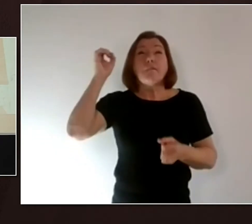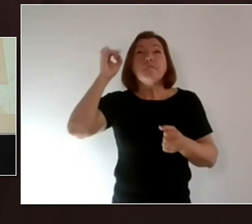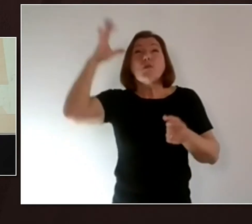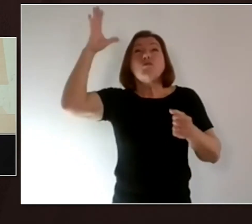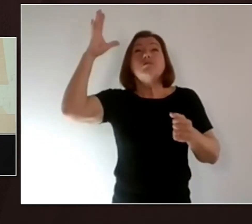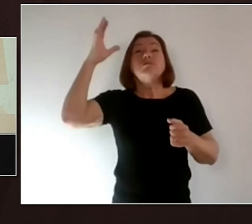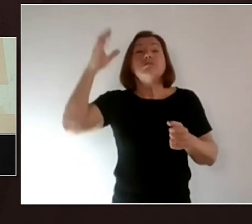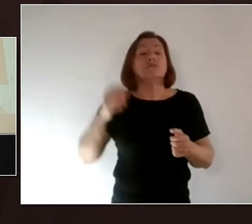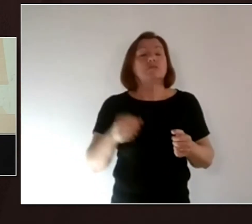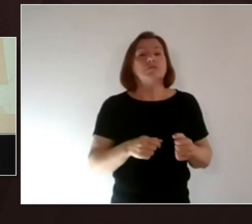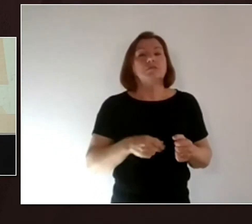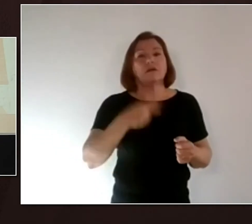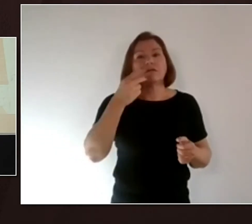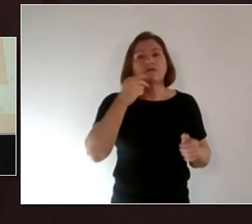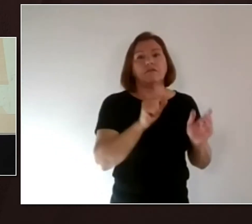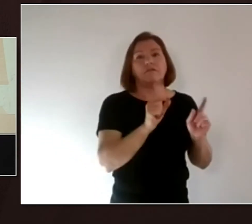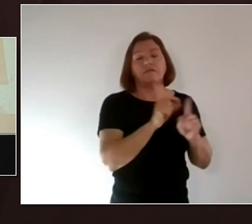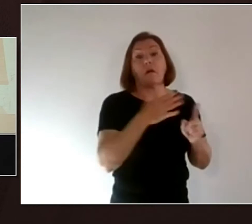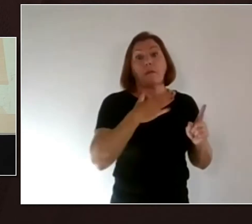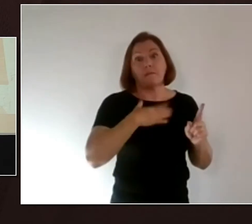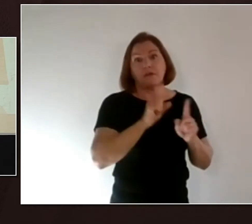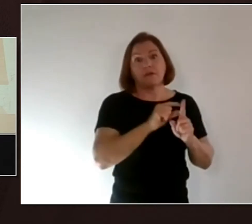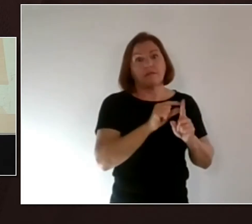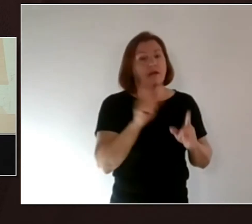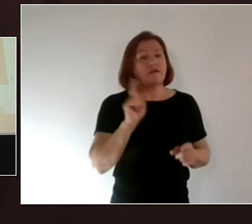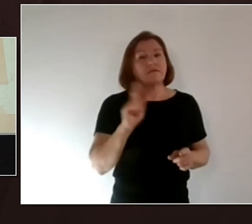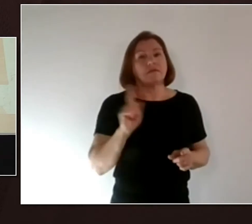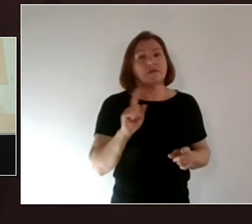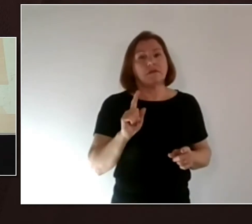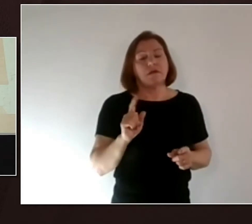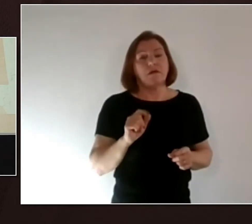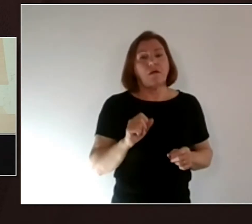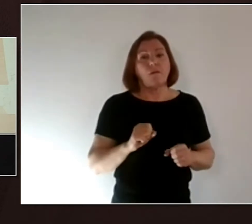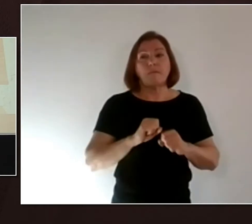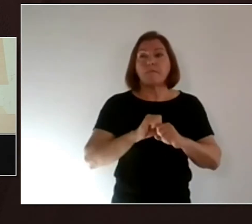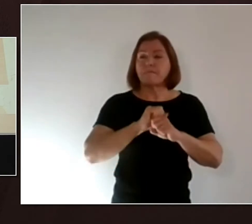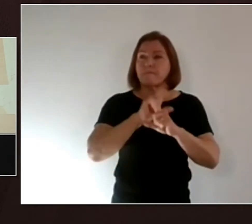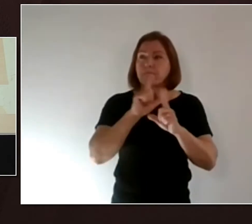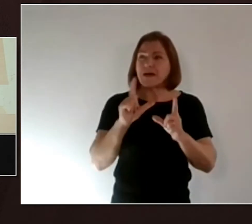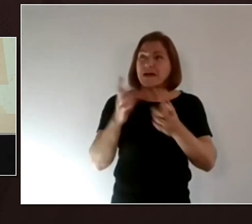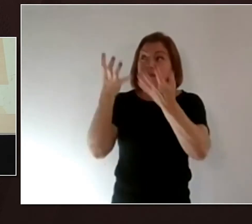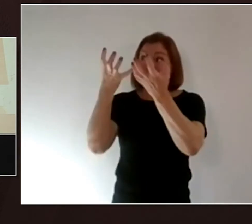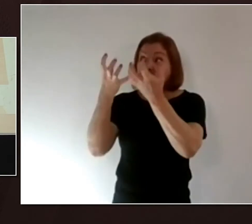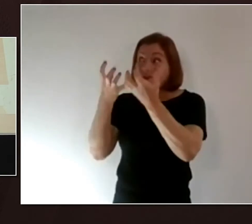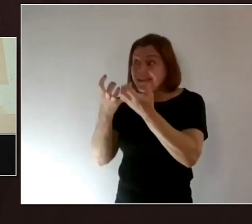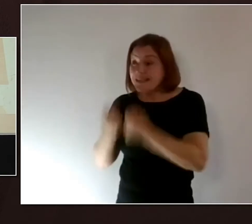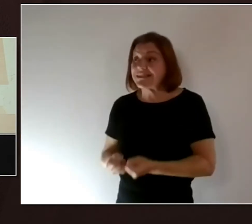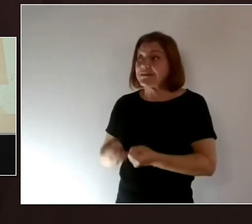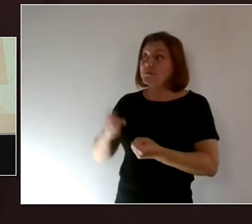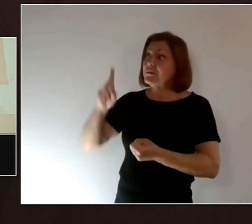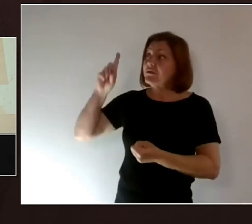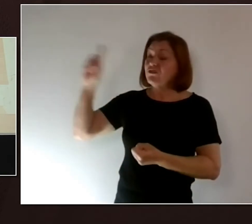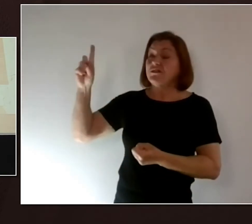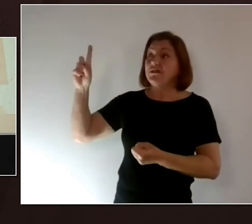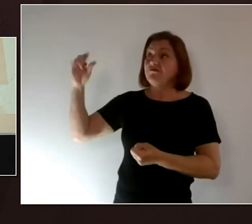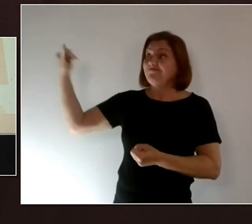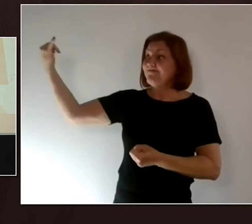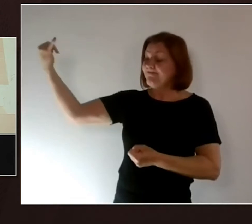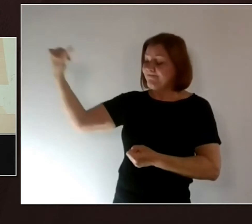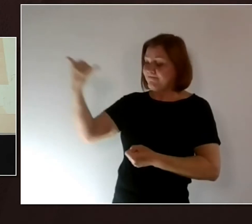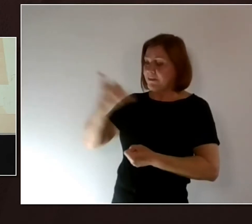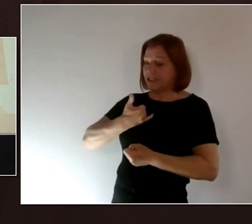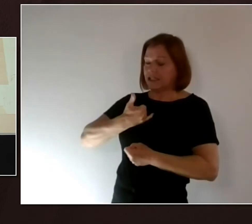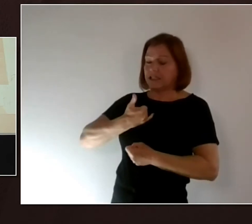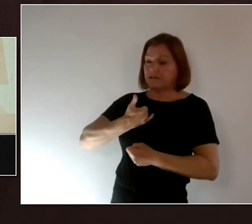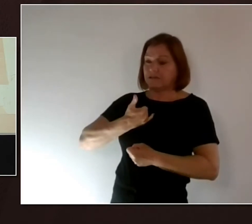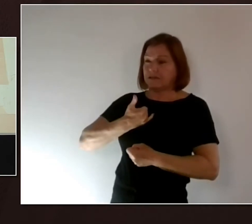também da parte do próprio Deus. Quer dizer, essa palavra tem que vir de Deus. Não é apenas